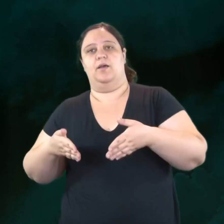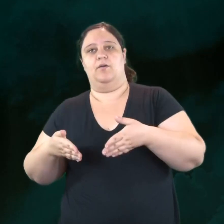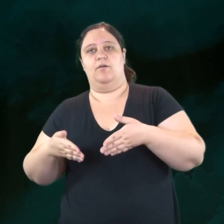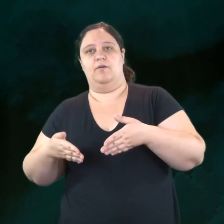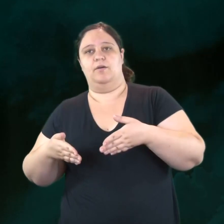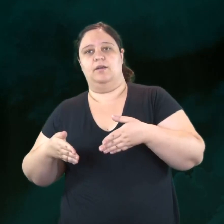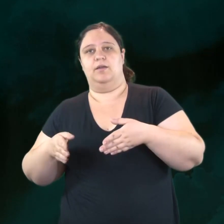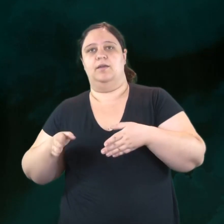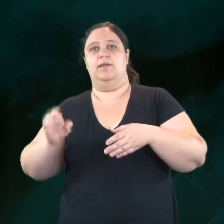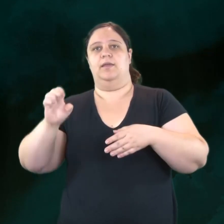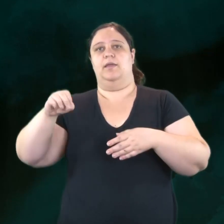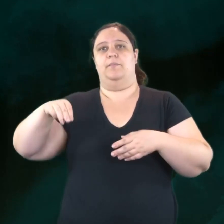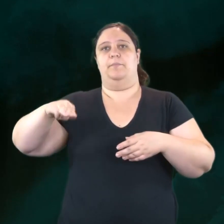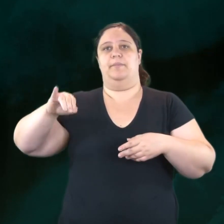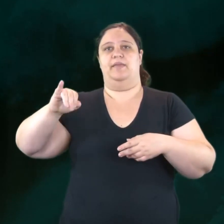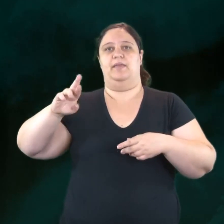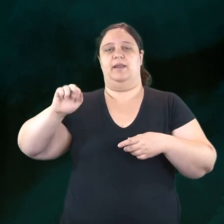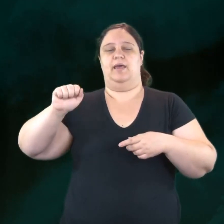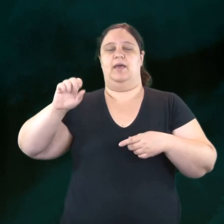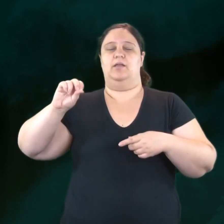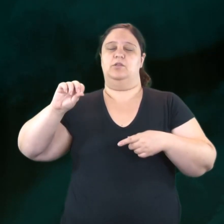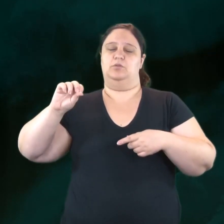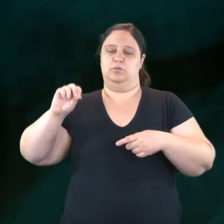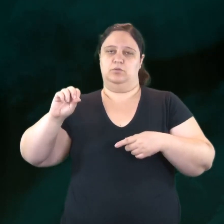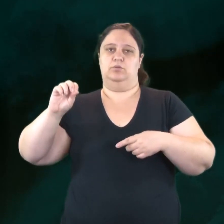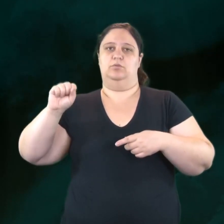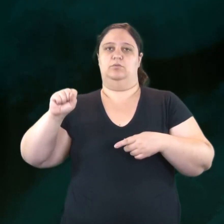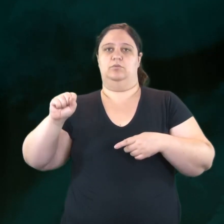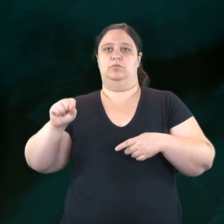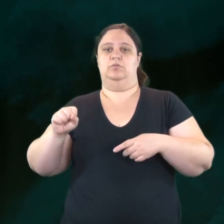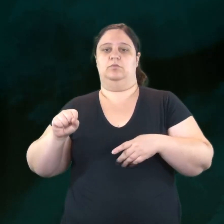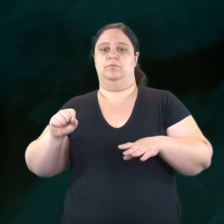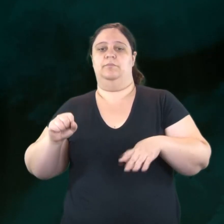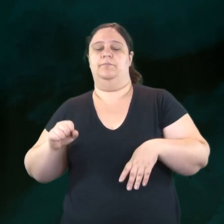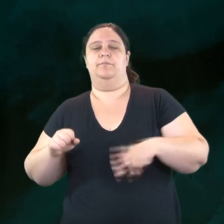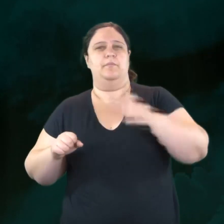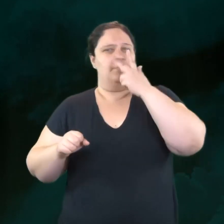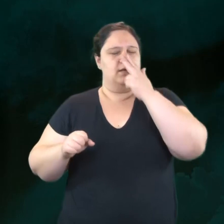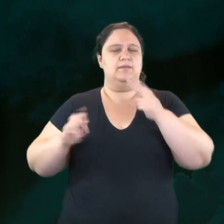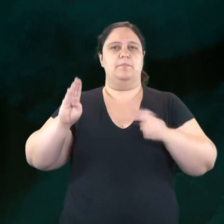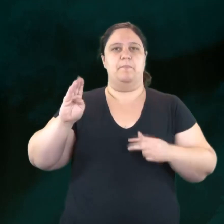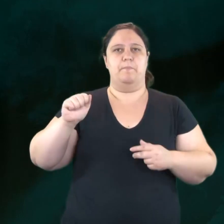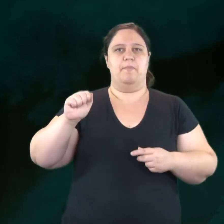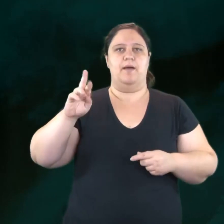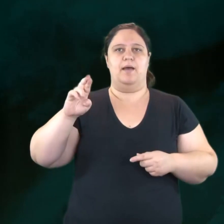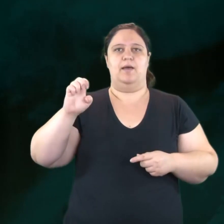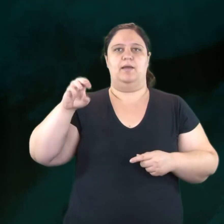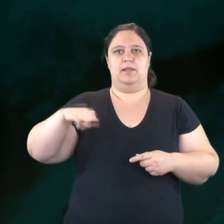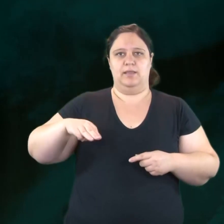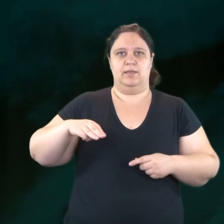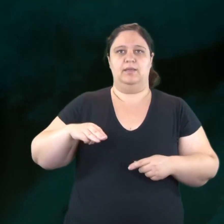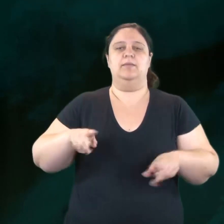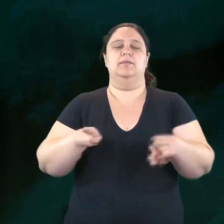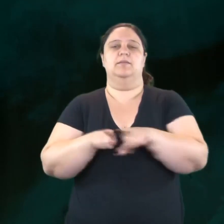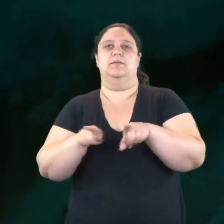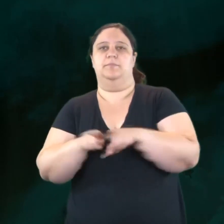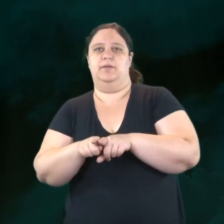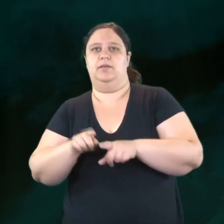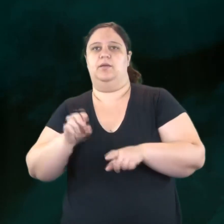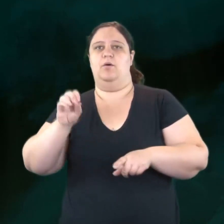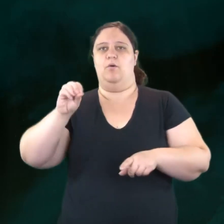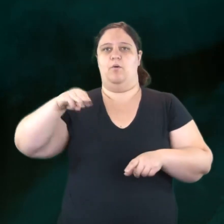E parece que quem? Bahrein e Omã já estão para